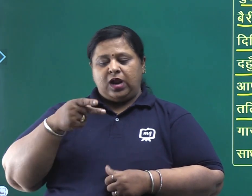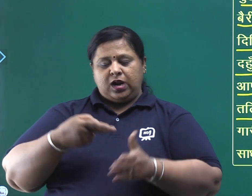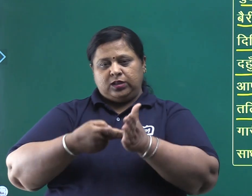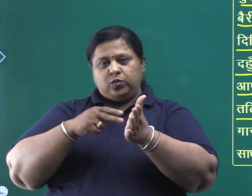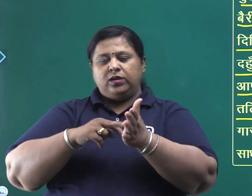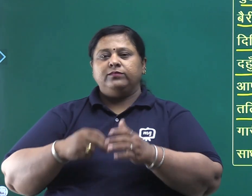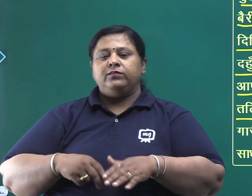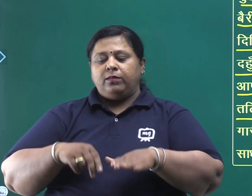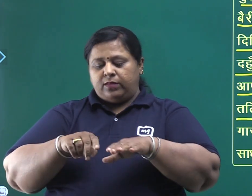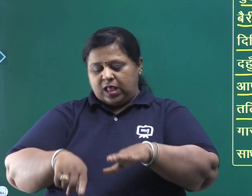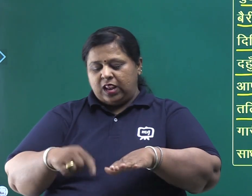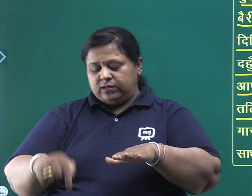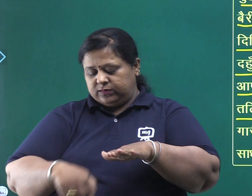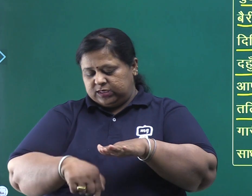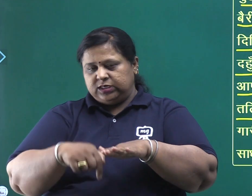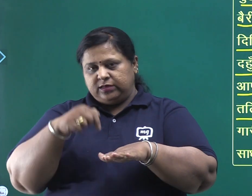होगा तल।